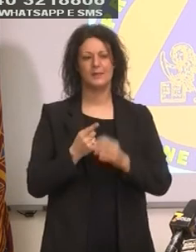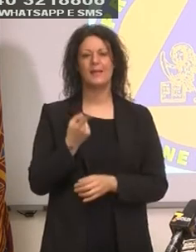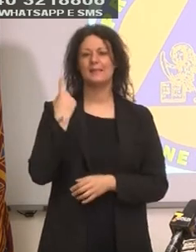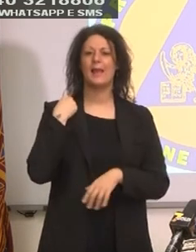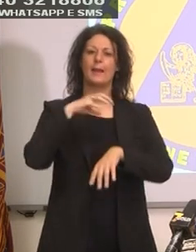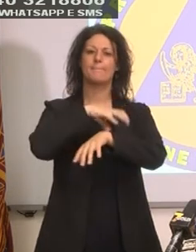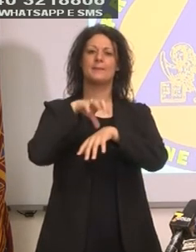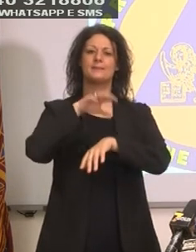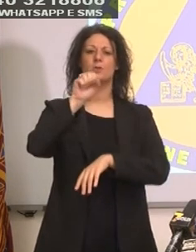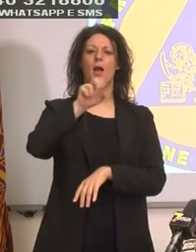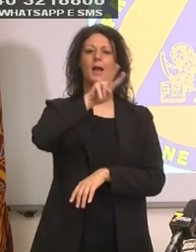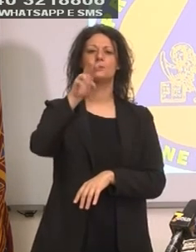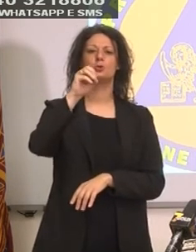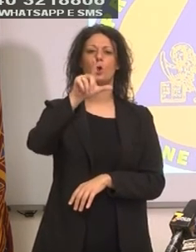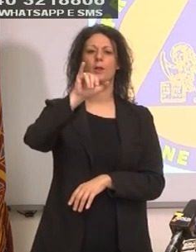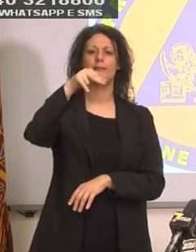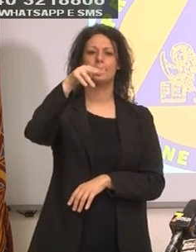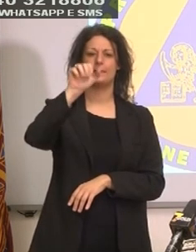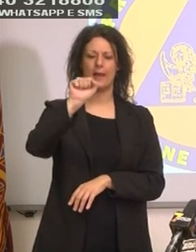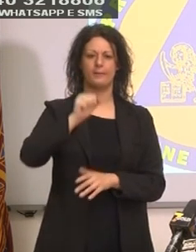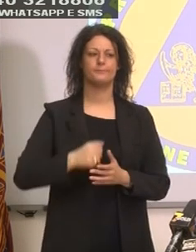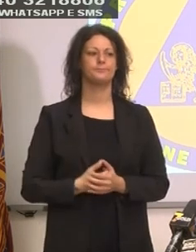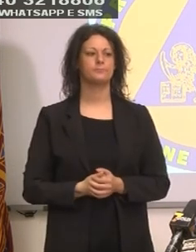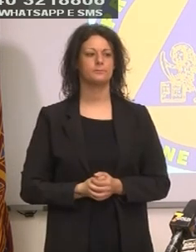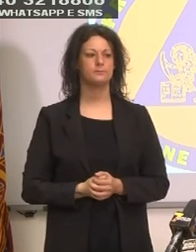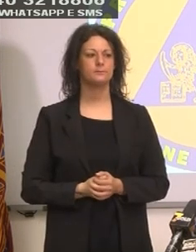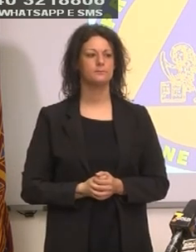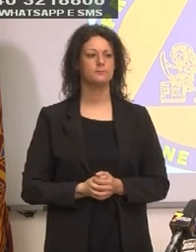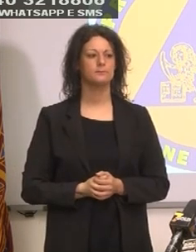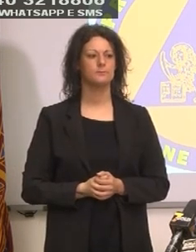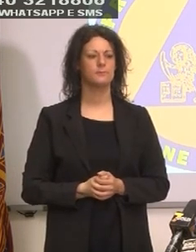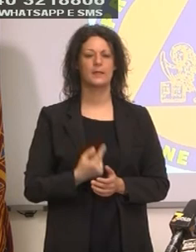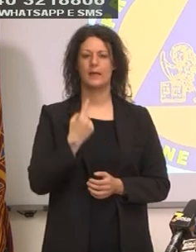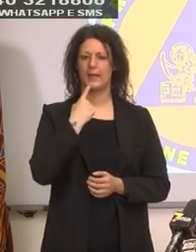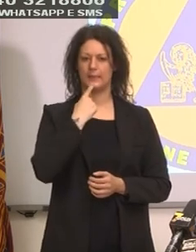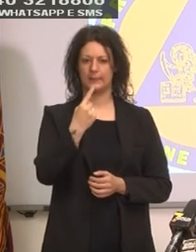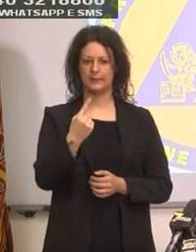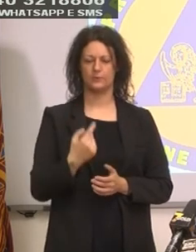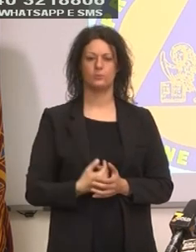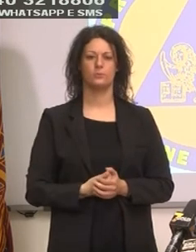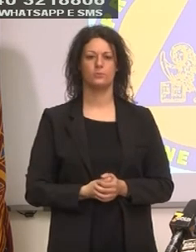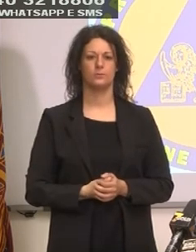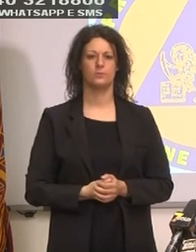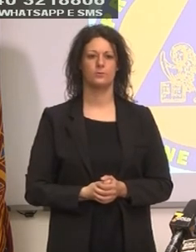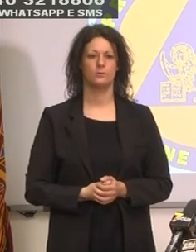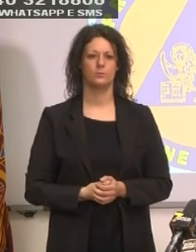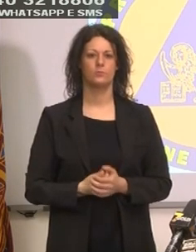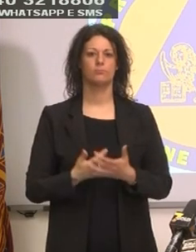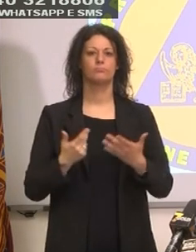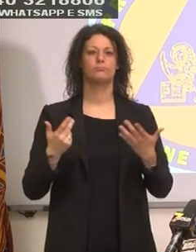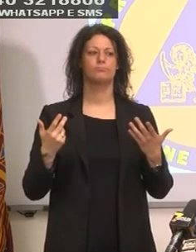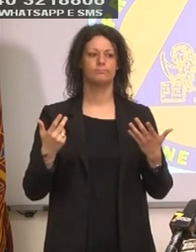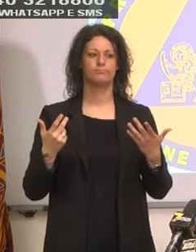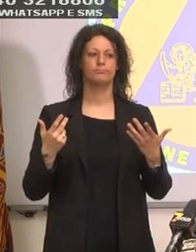il ministro Azzolina ha detto che la proposta alle regioni sarà, mi pare, sarà quella di iniziare con